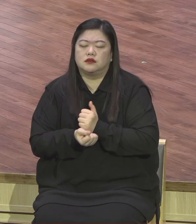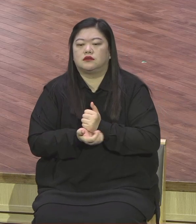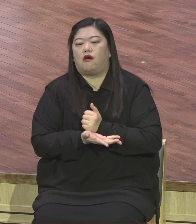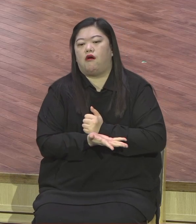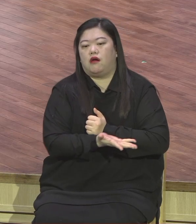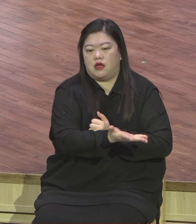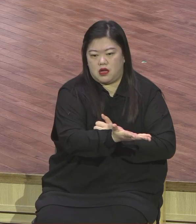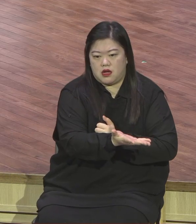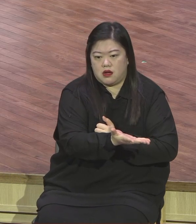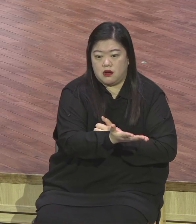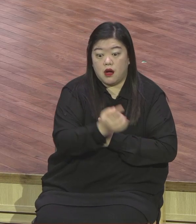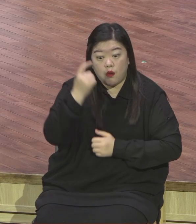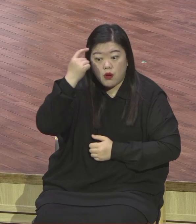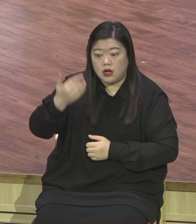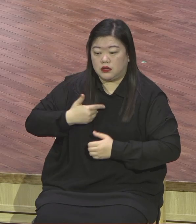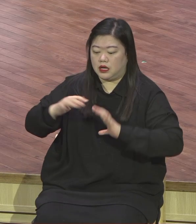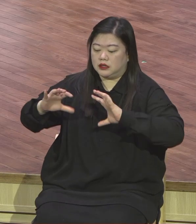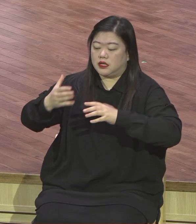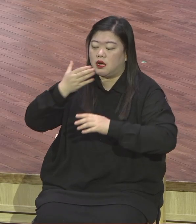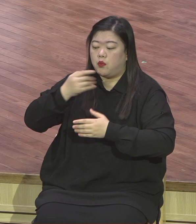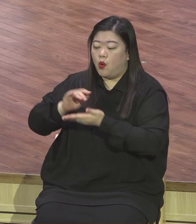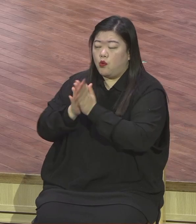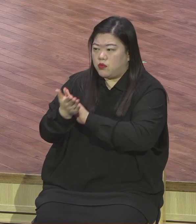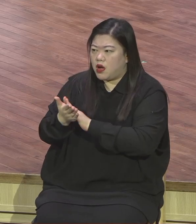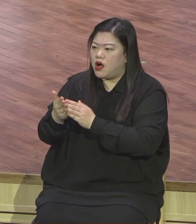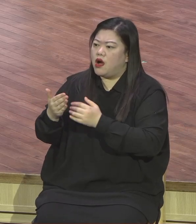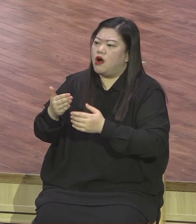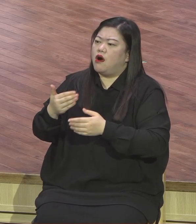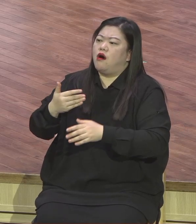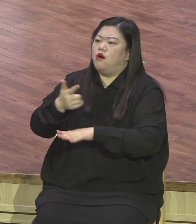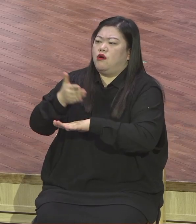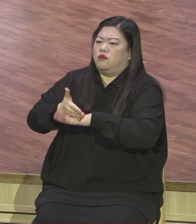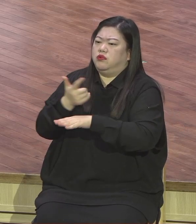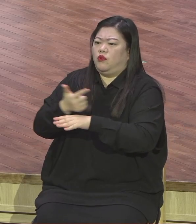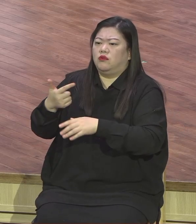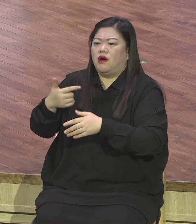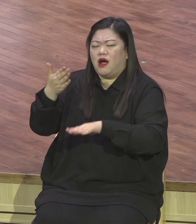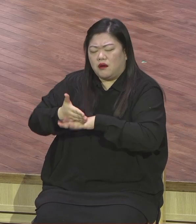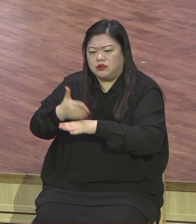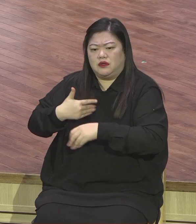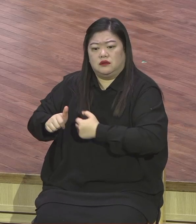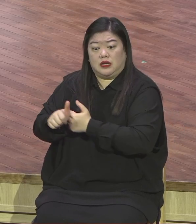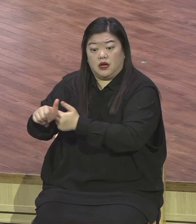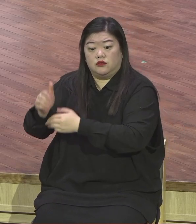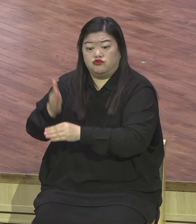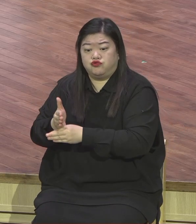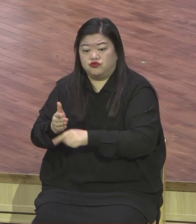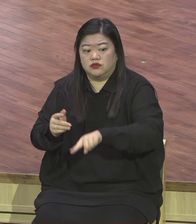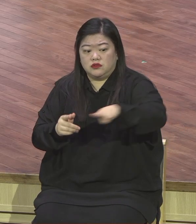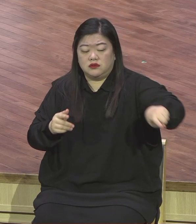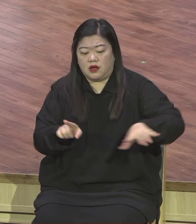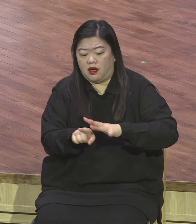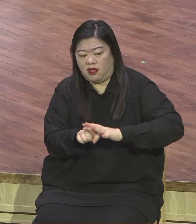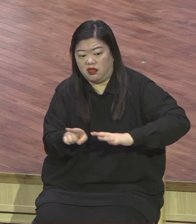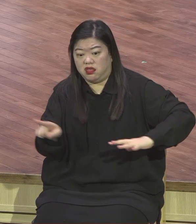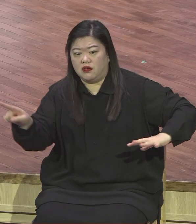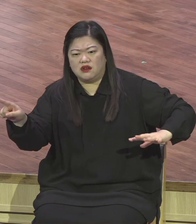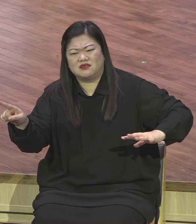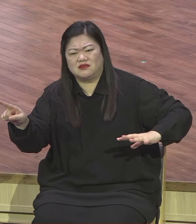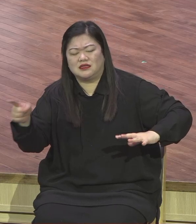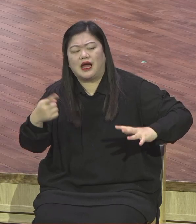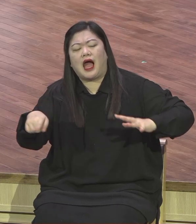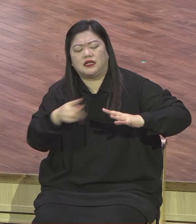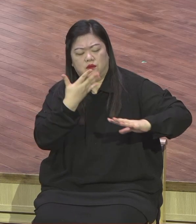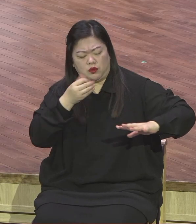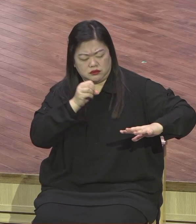영원히 사느냐 그렇지 못하느냐 이것이 큰 문제인데 영원하냐